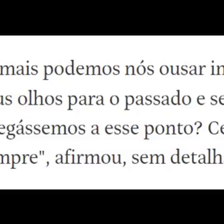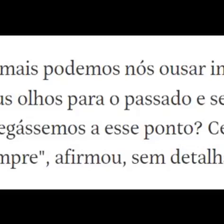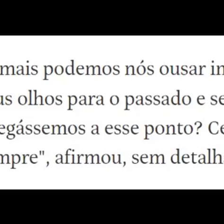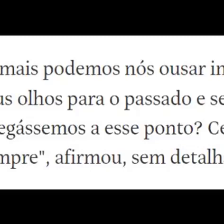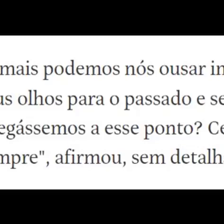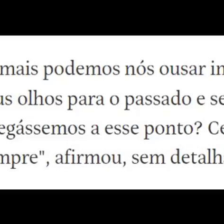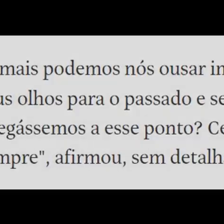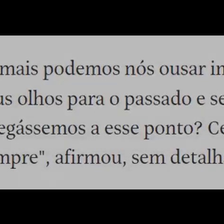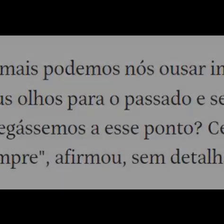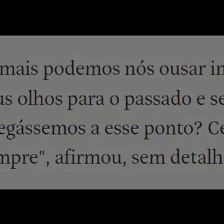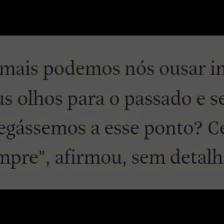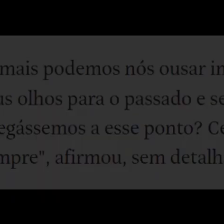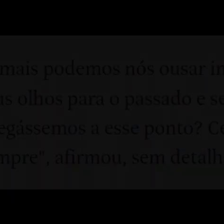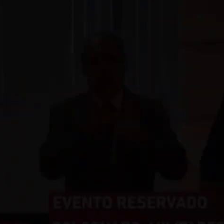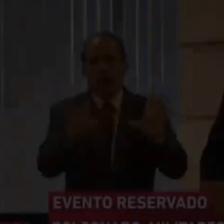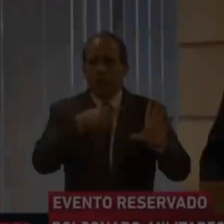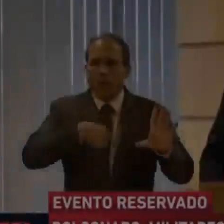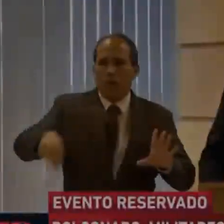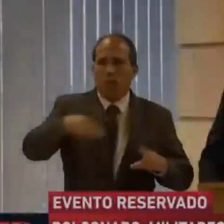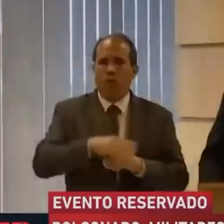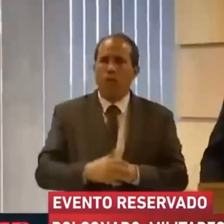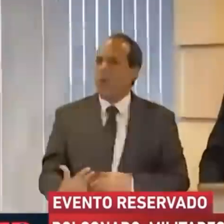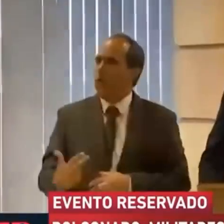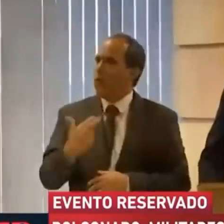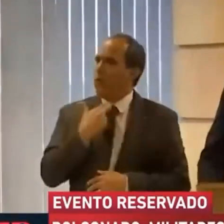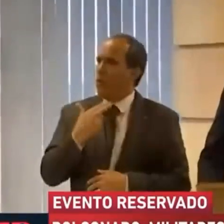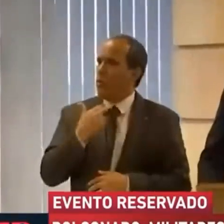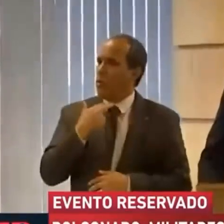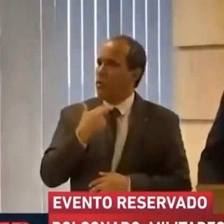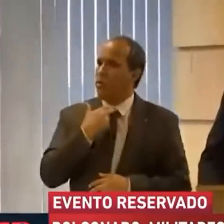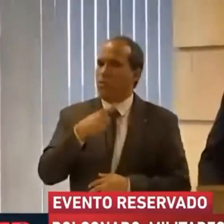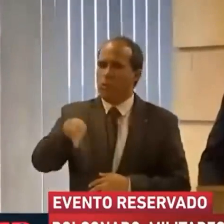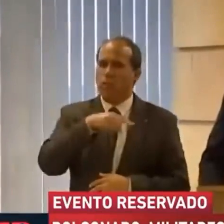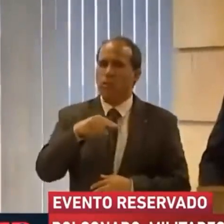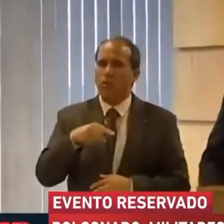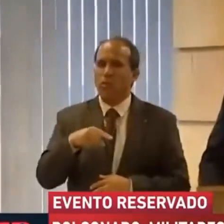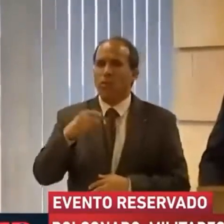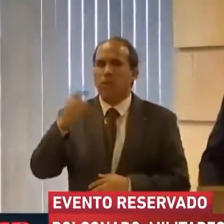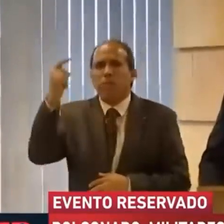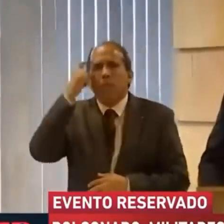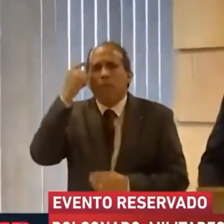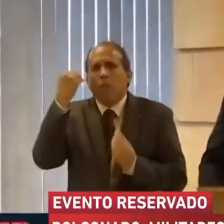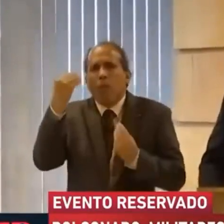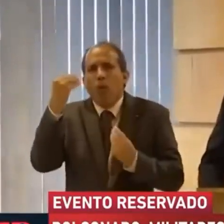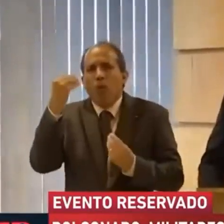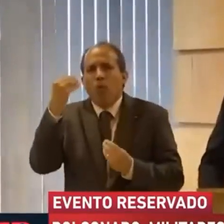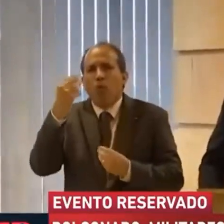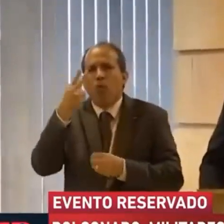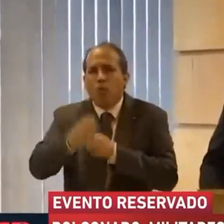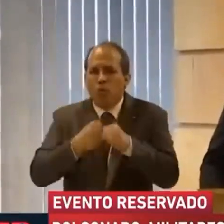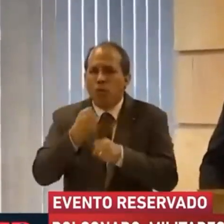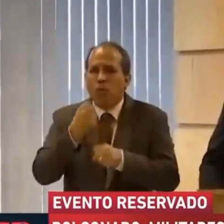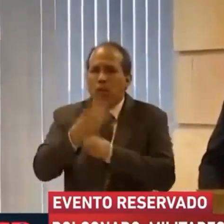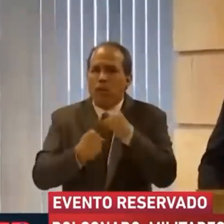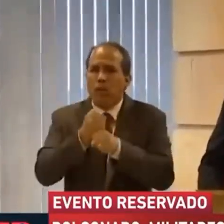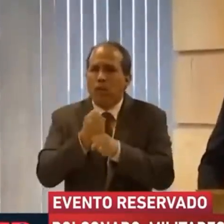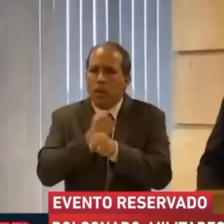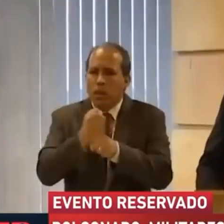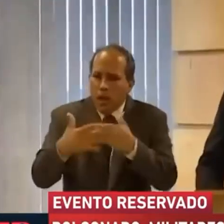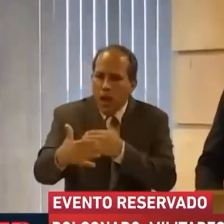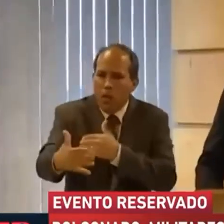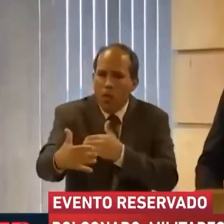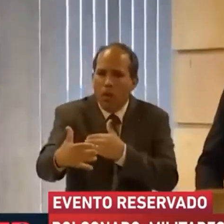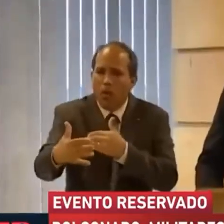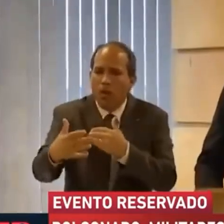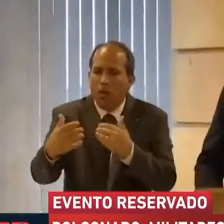e fraudar a eleição mesmo, tá? Mas podemos nós usar, imaginar 2, 3 anos à frente,